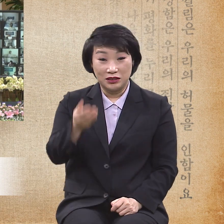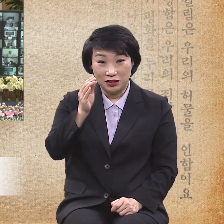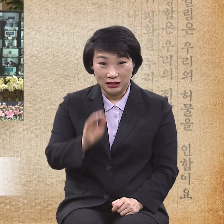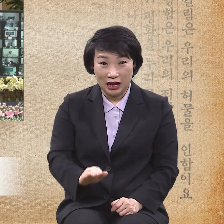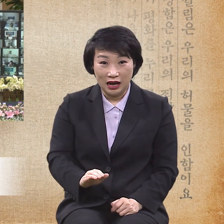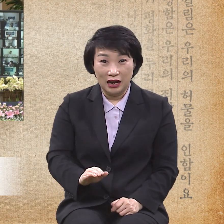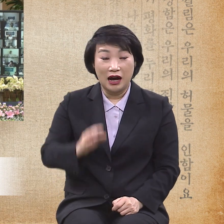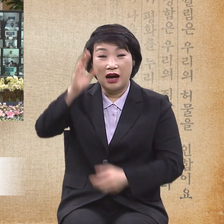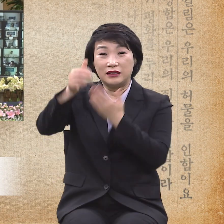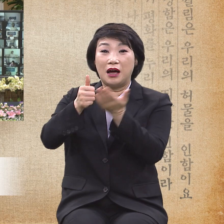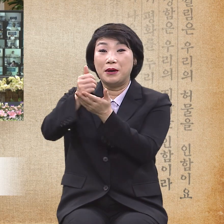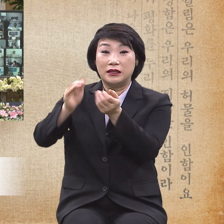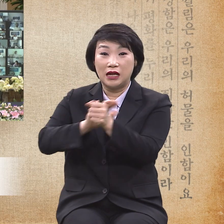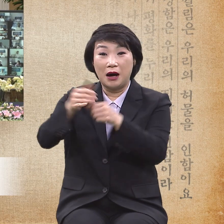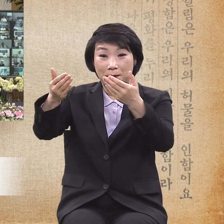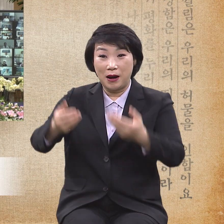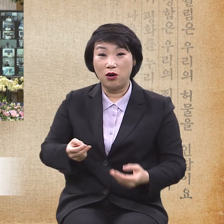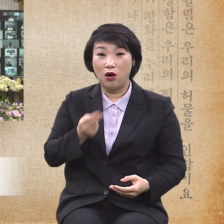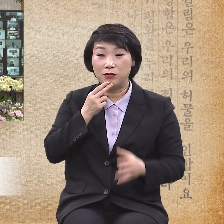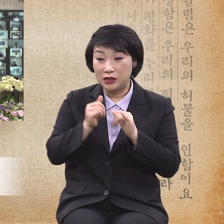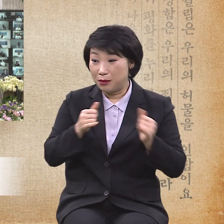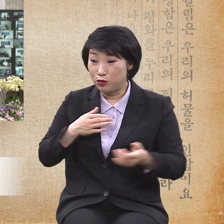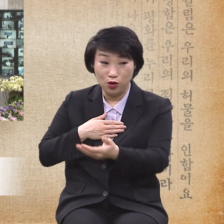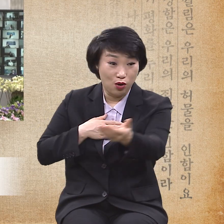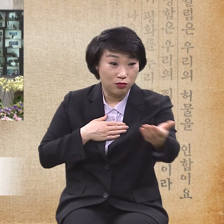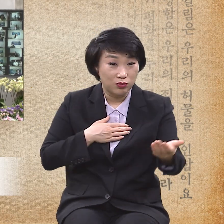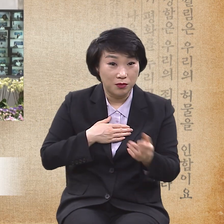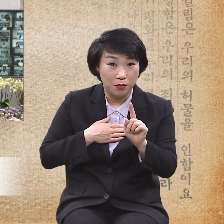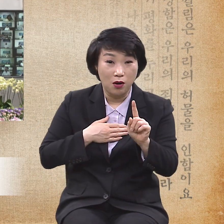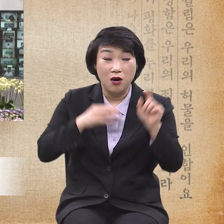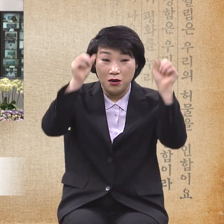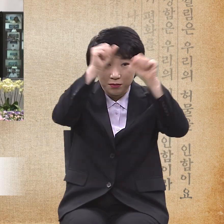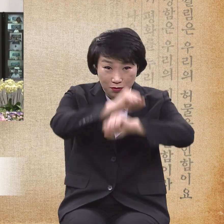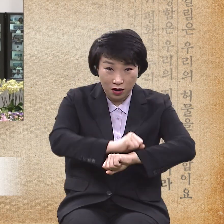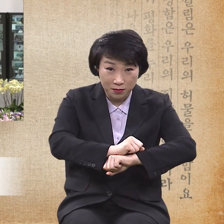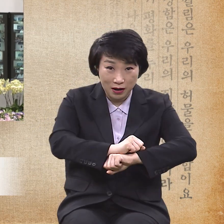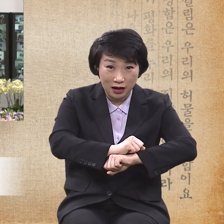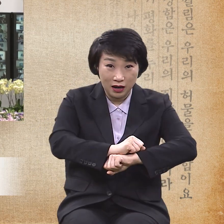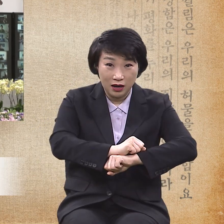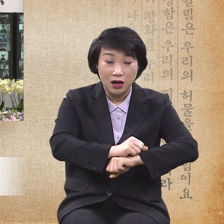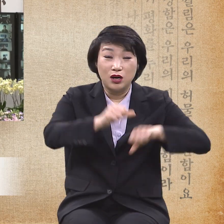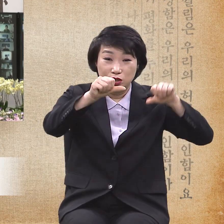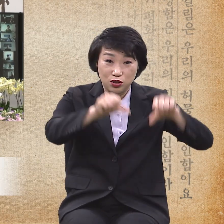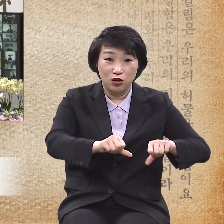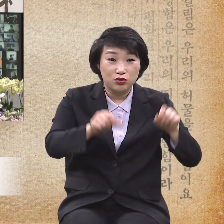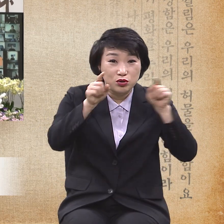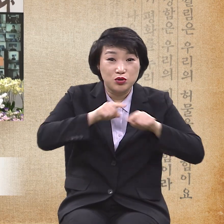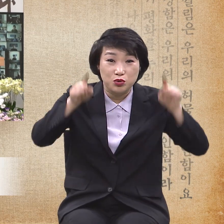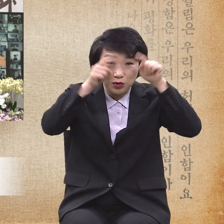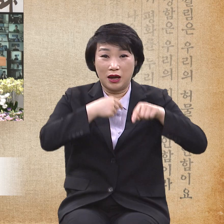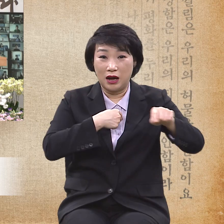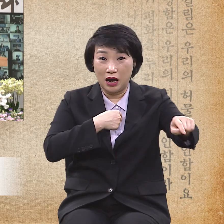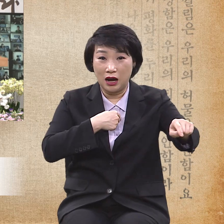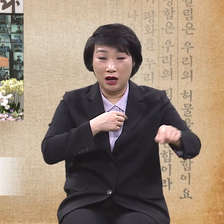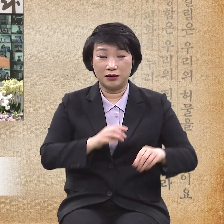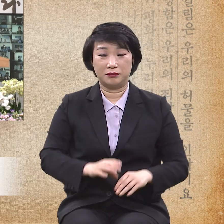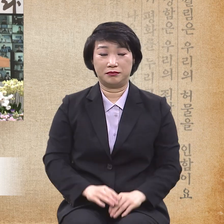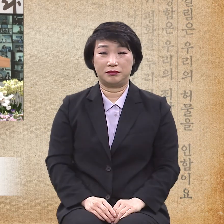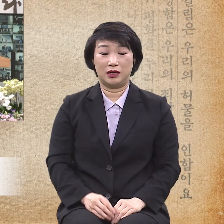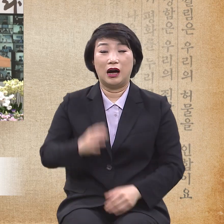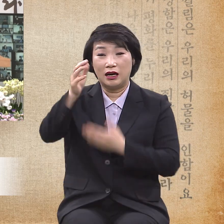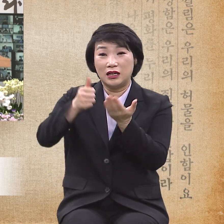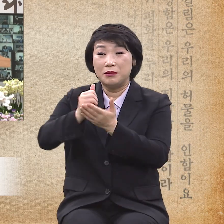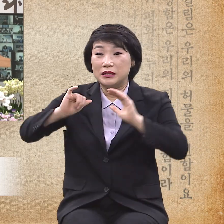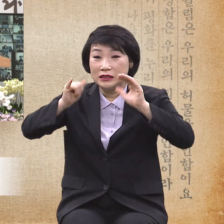그러나 하나님의 사랑을 받지 못한 자는 멸망이요 저주요 지옥입니다.